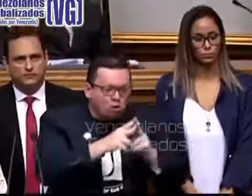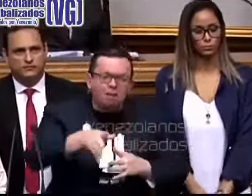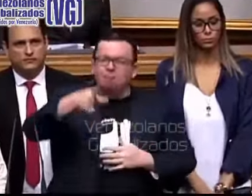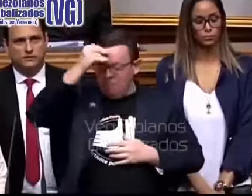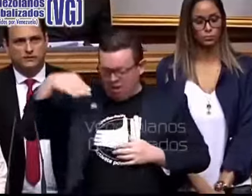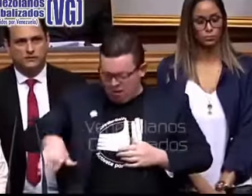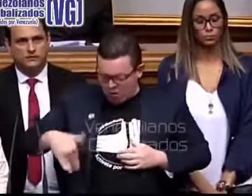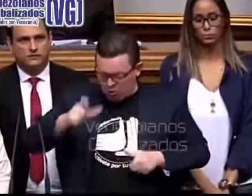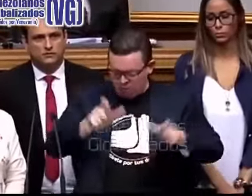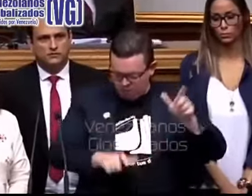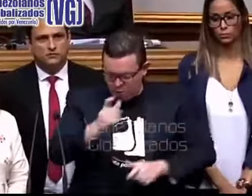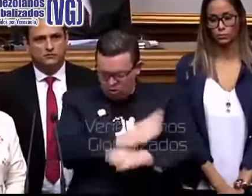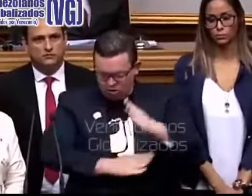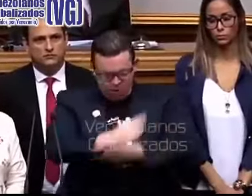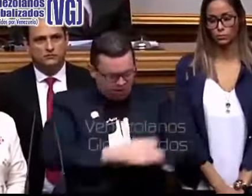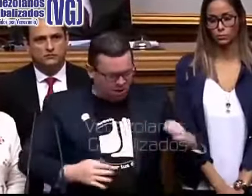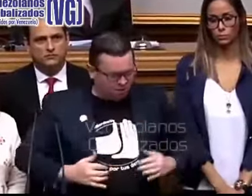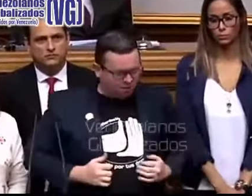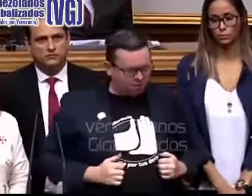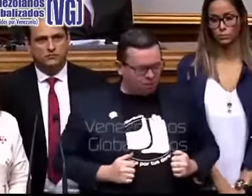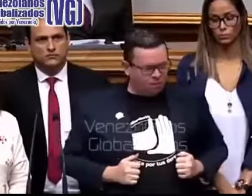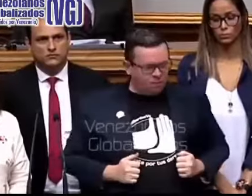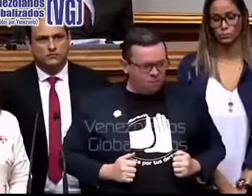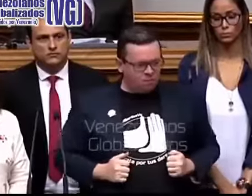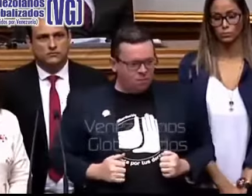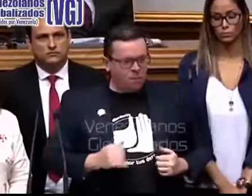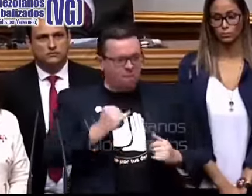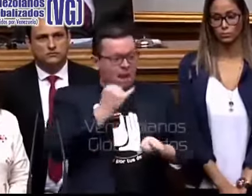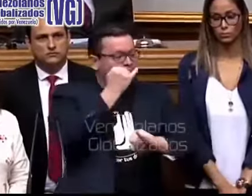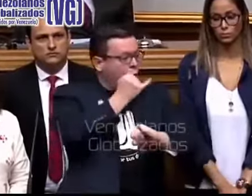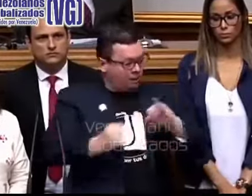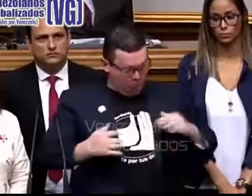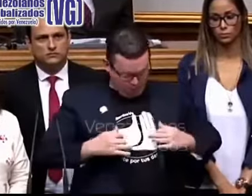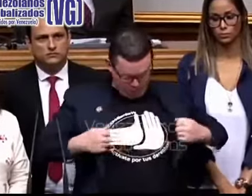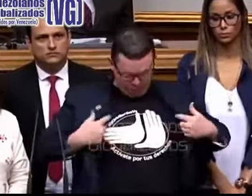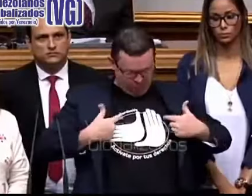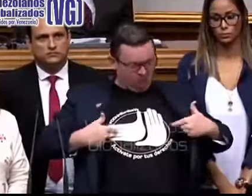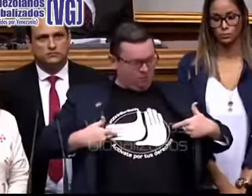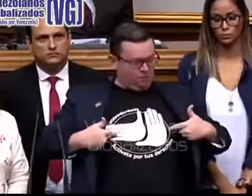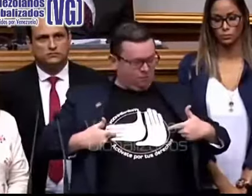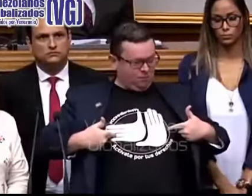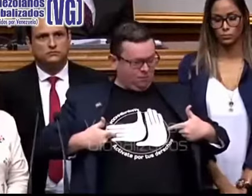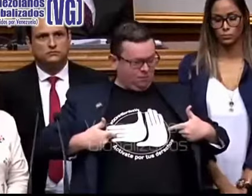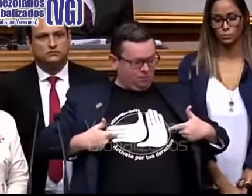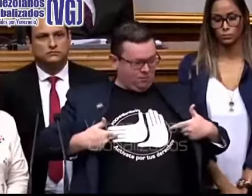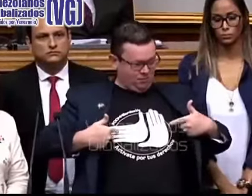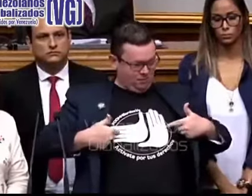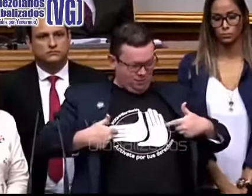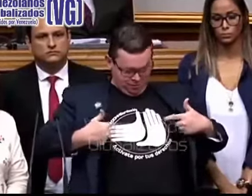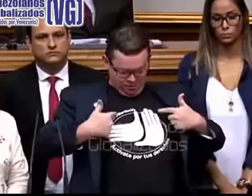a su disposición. Esta unidad es 100% accesible. Así que visítenos. Si desean recibir asesoría, estamos a la orden. Y por último, les